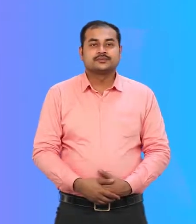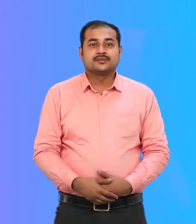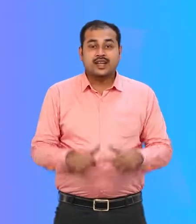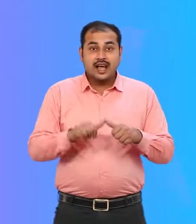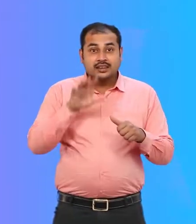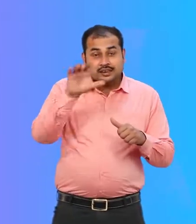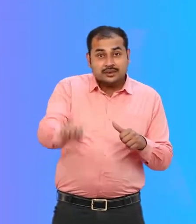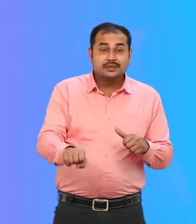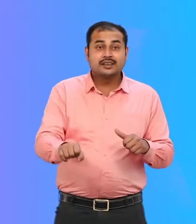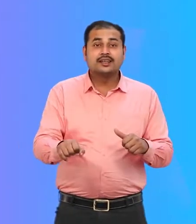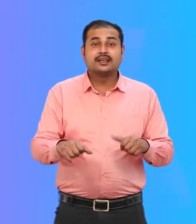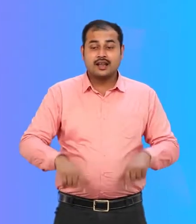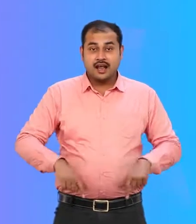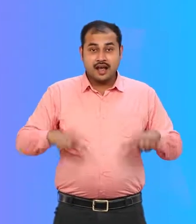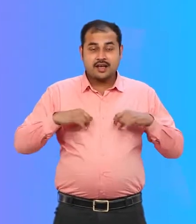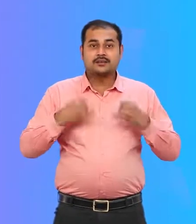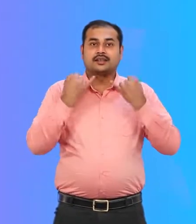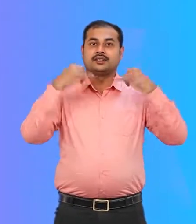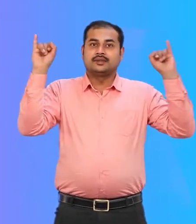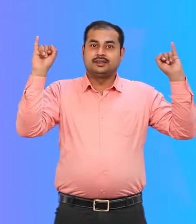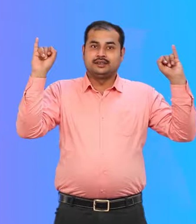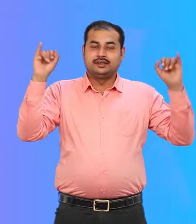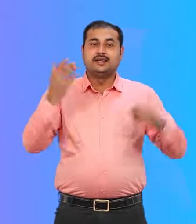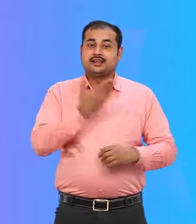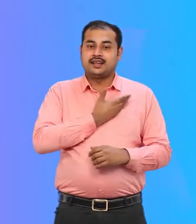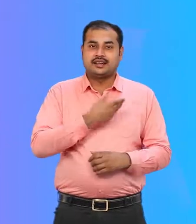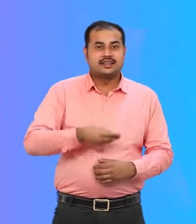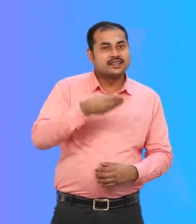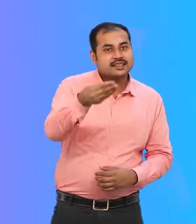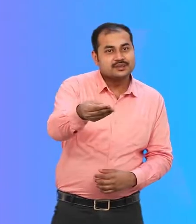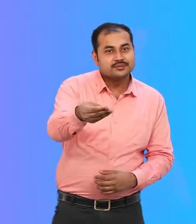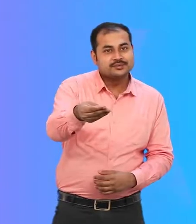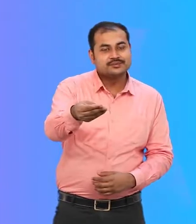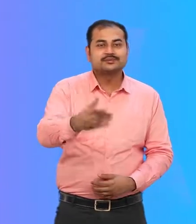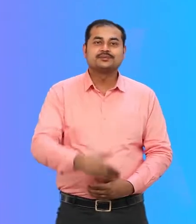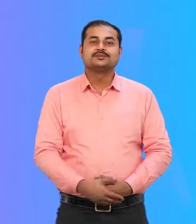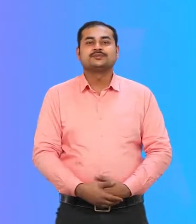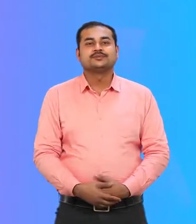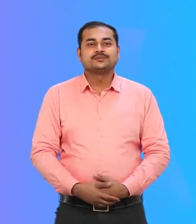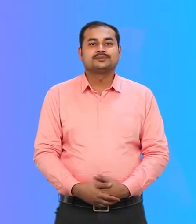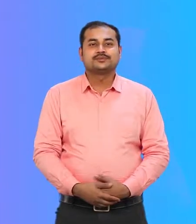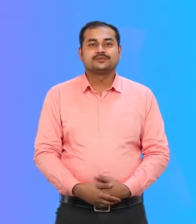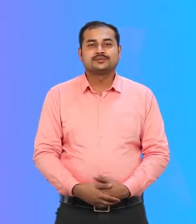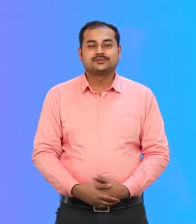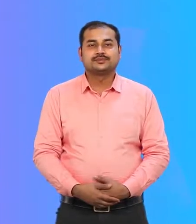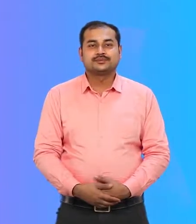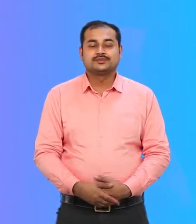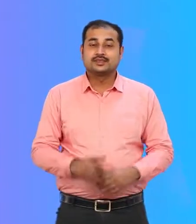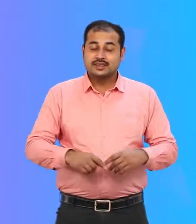कि सुरम्यता स्वतंत्र रूप से जीवन व्यतीत करने के अधिकार के साथ-साथ है की